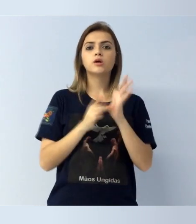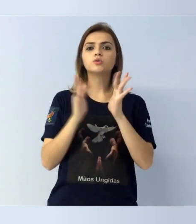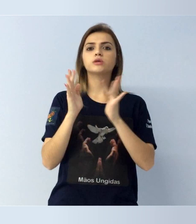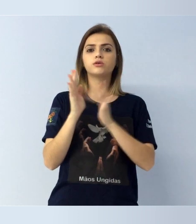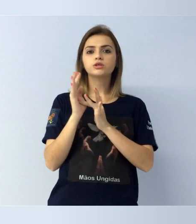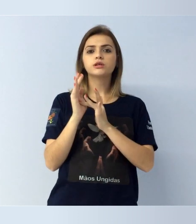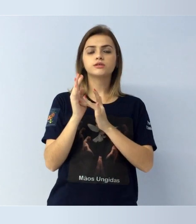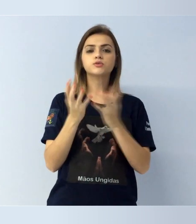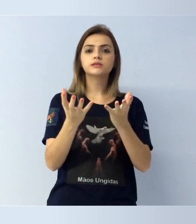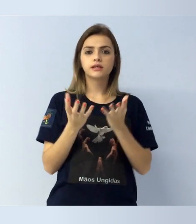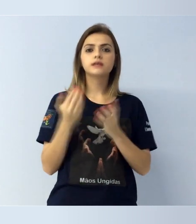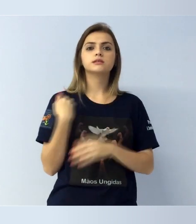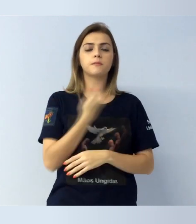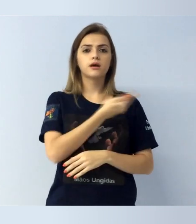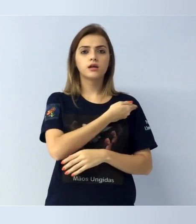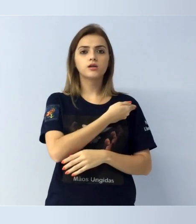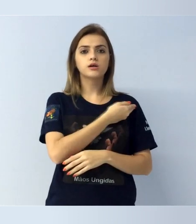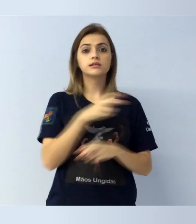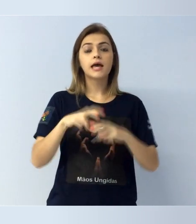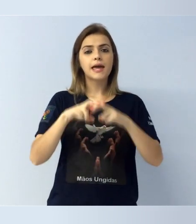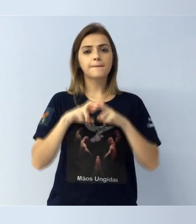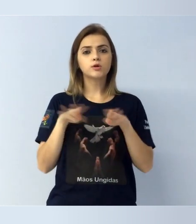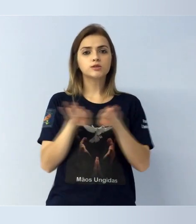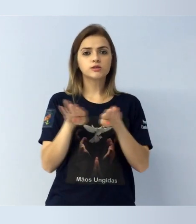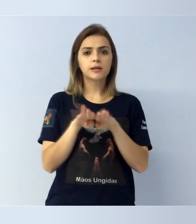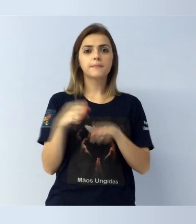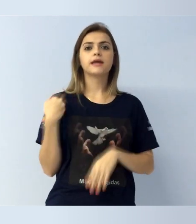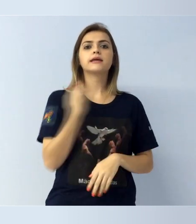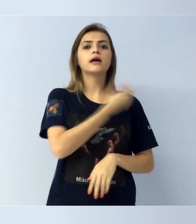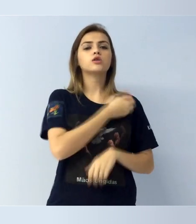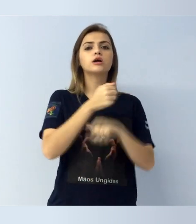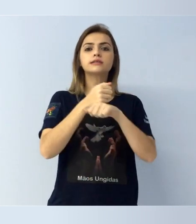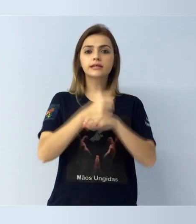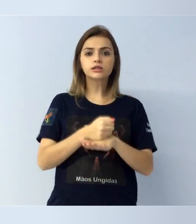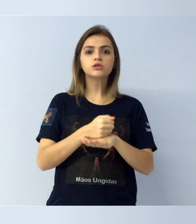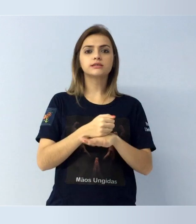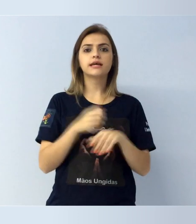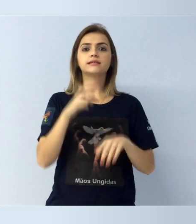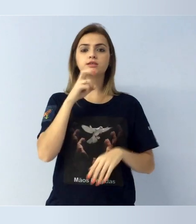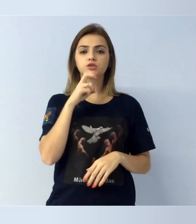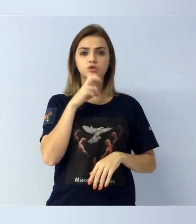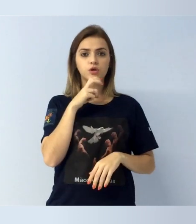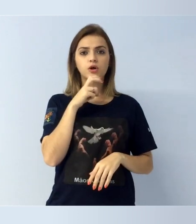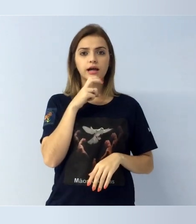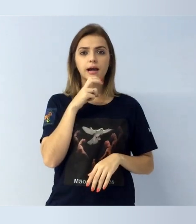da ação sanadora de Jesus Cristo. É por isso também que a nossa arquidiocese, a Arquidiocese de